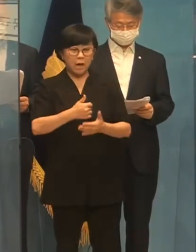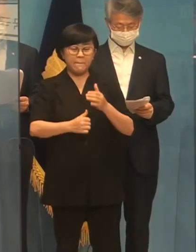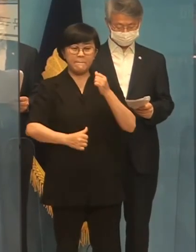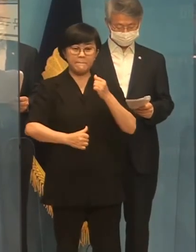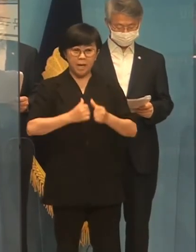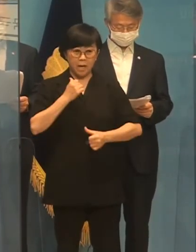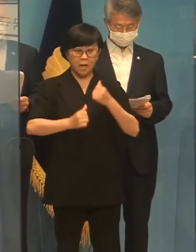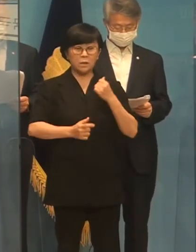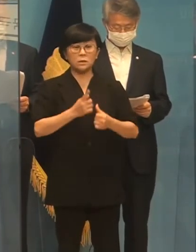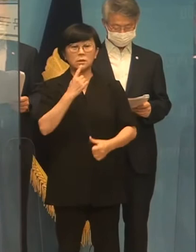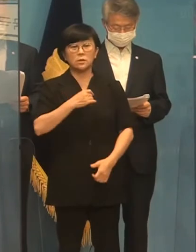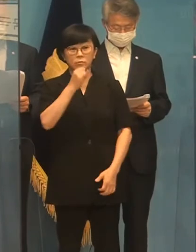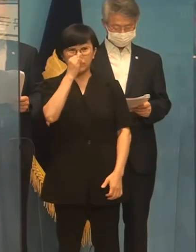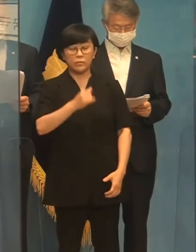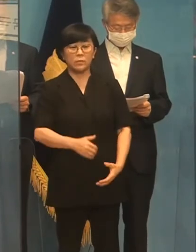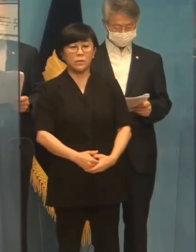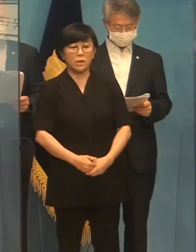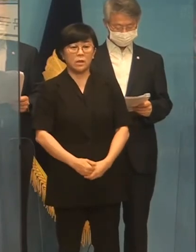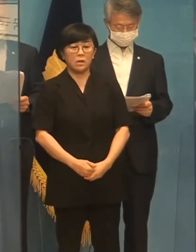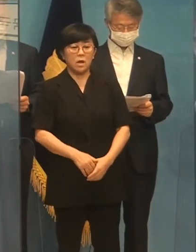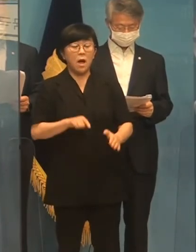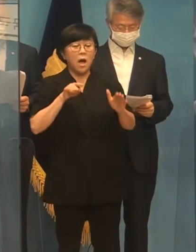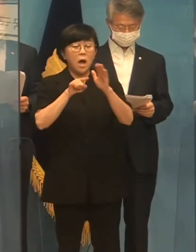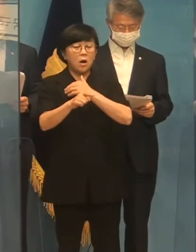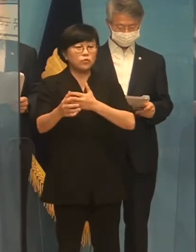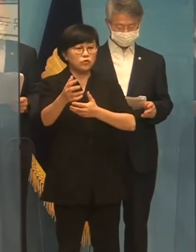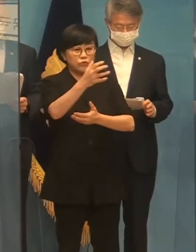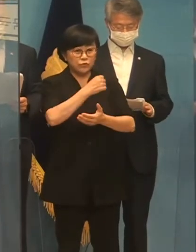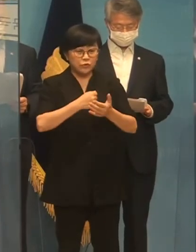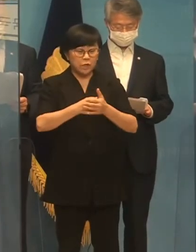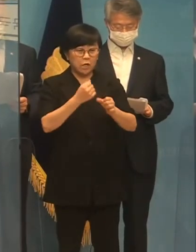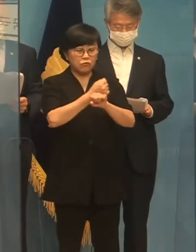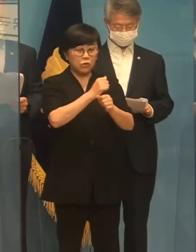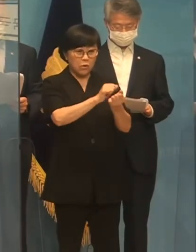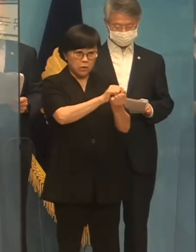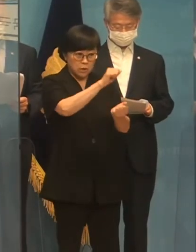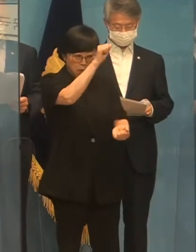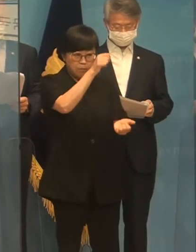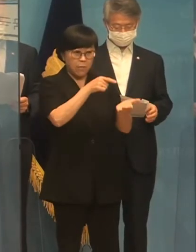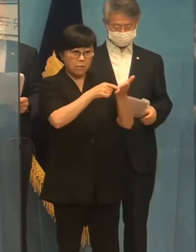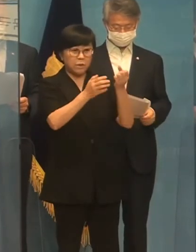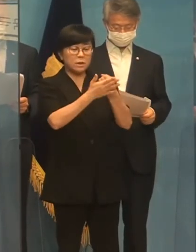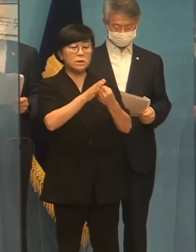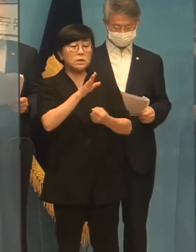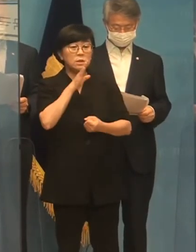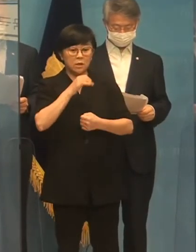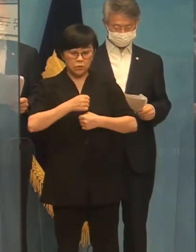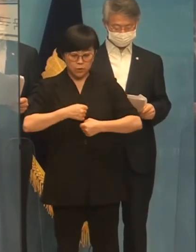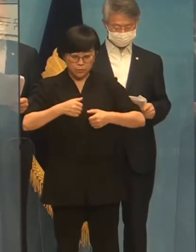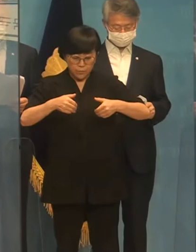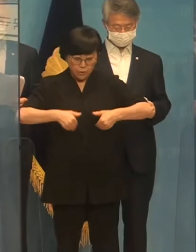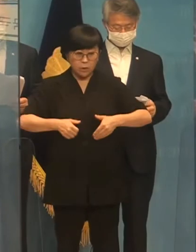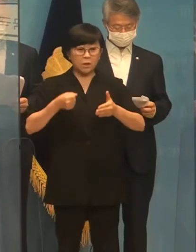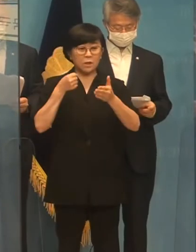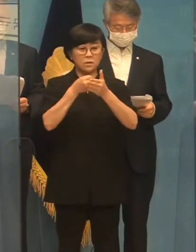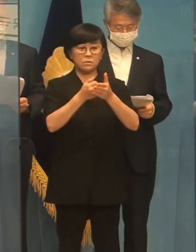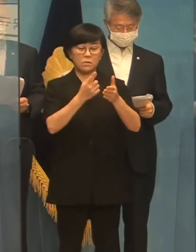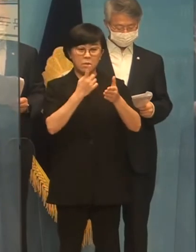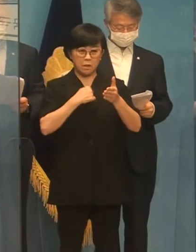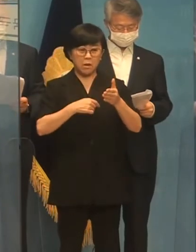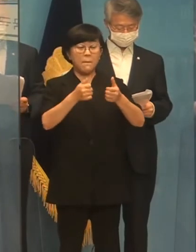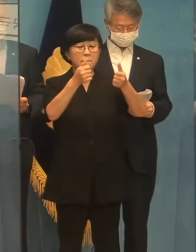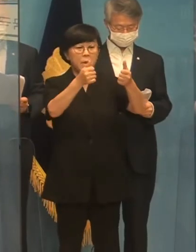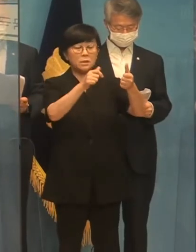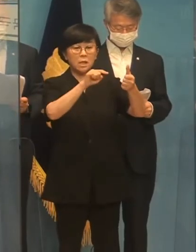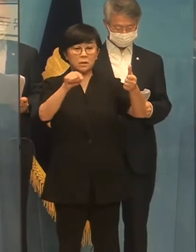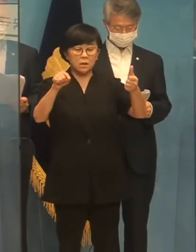울분을 터뜨렸습니다. 압수수색 영장과 구속영장 발부에 정말 신중해야겠다고 다짐했던